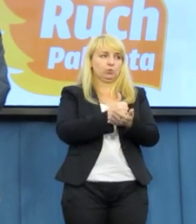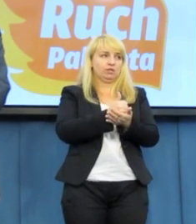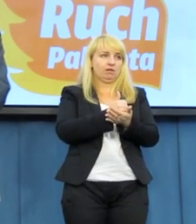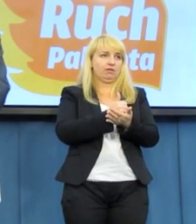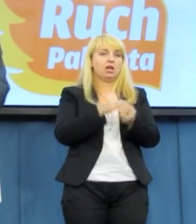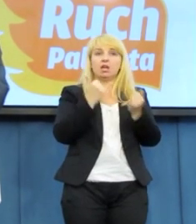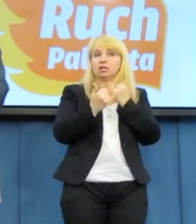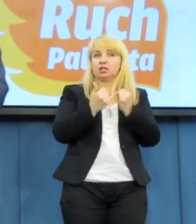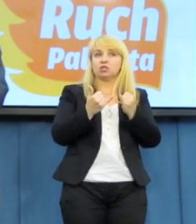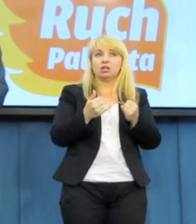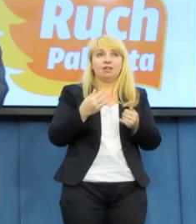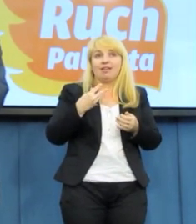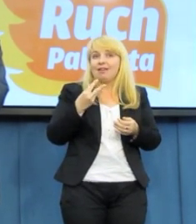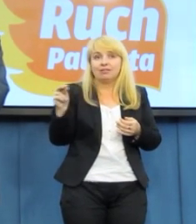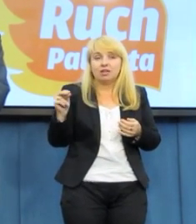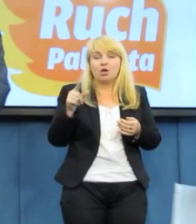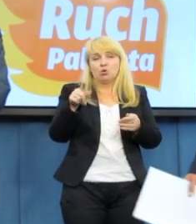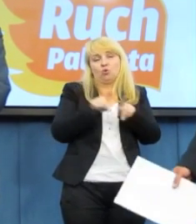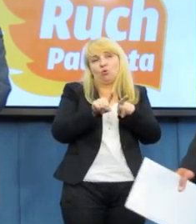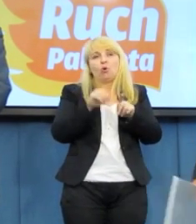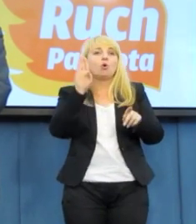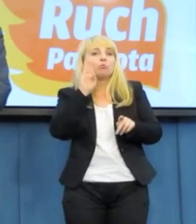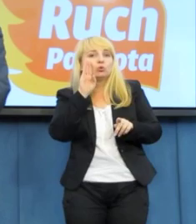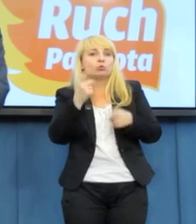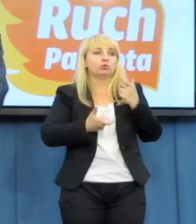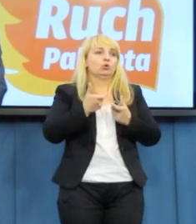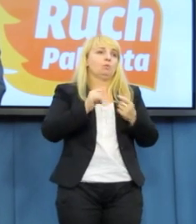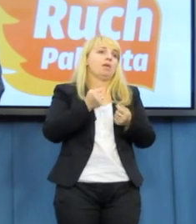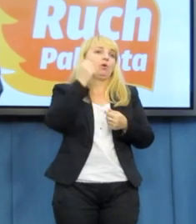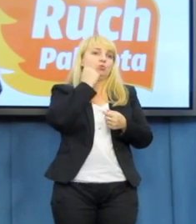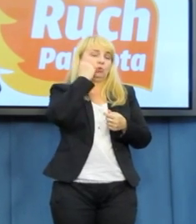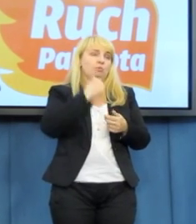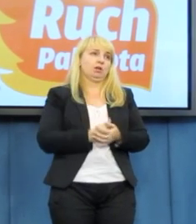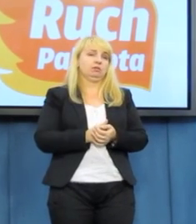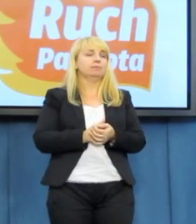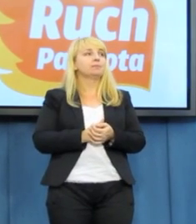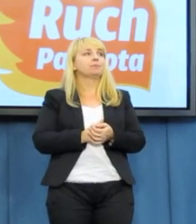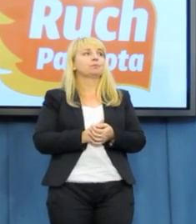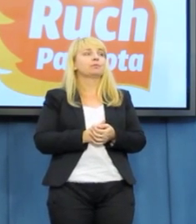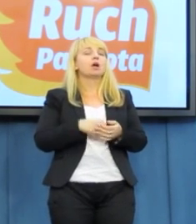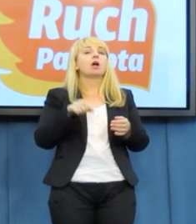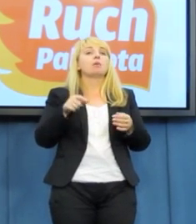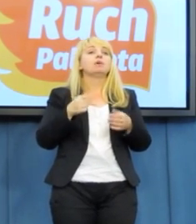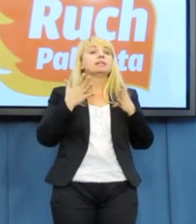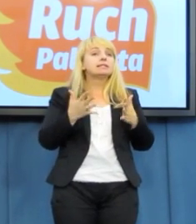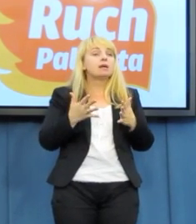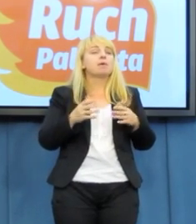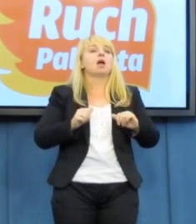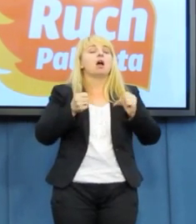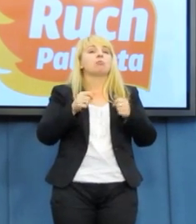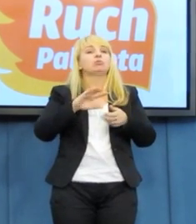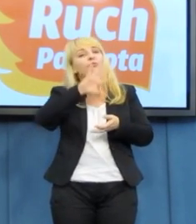a jeśli nie, to jest gotowy wzór szariatu. Może po prostu zmienimy to prawo w Polsce, bo do tego wszystko zmierza. A zmierza dlatego,